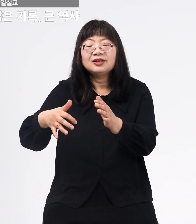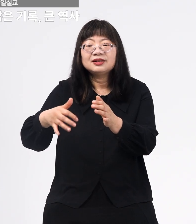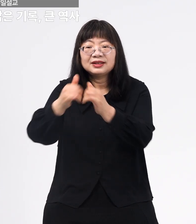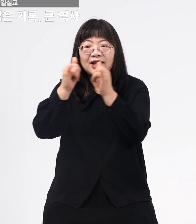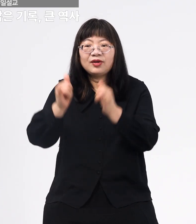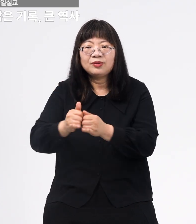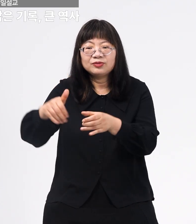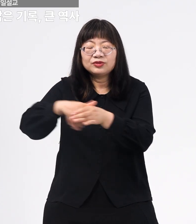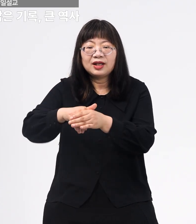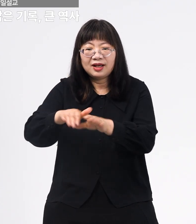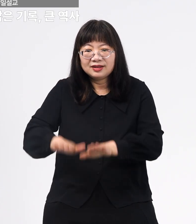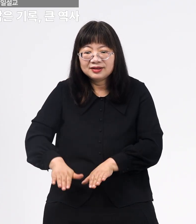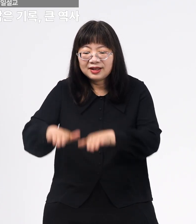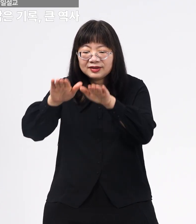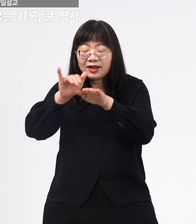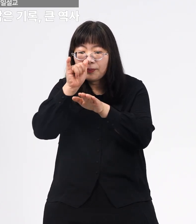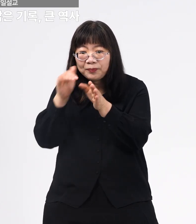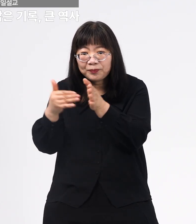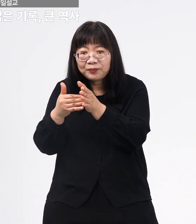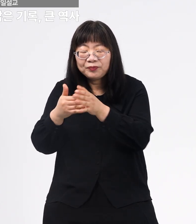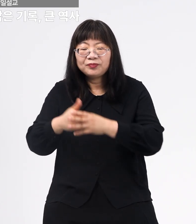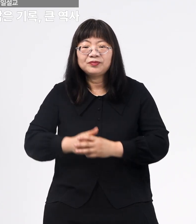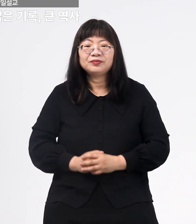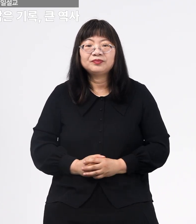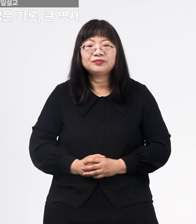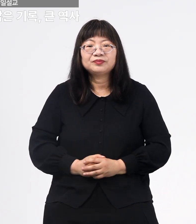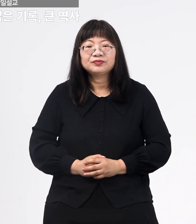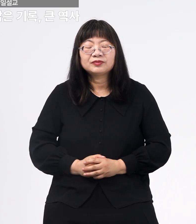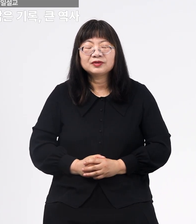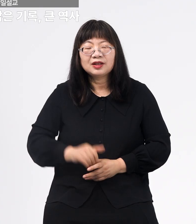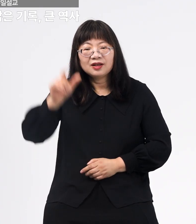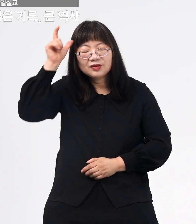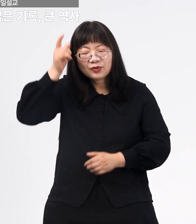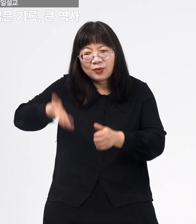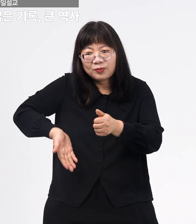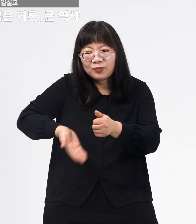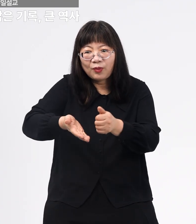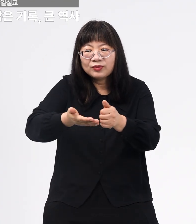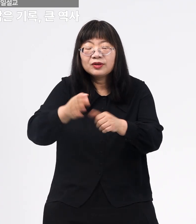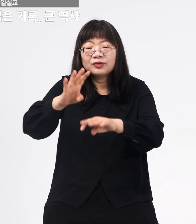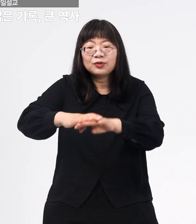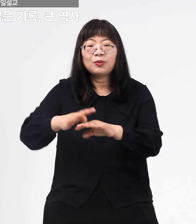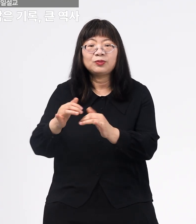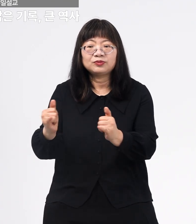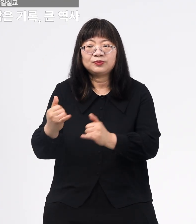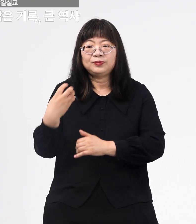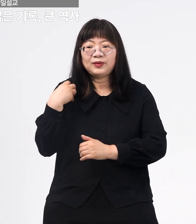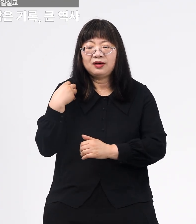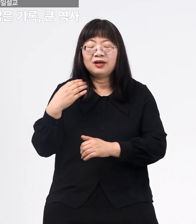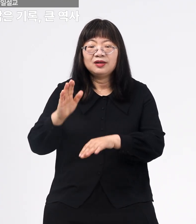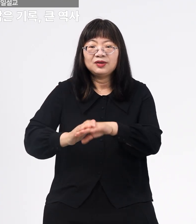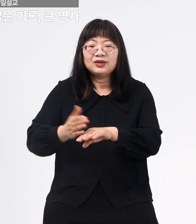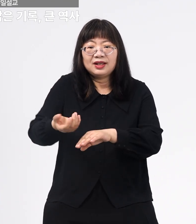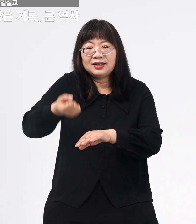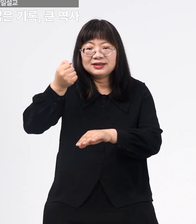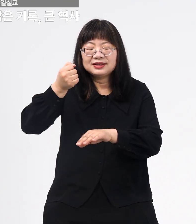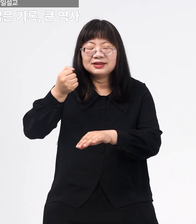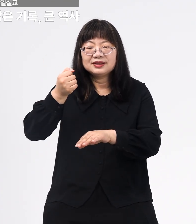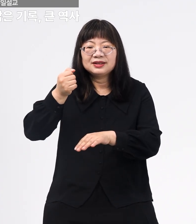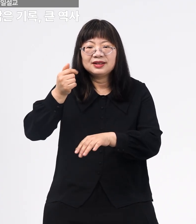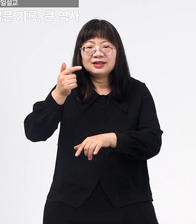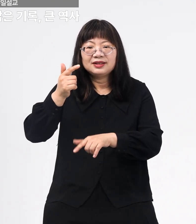있었고 그는 그냥 소 모는 농부 그리고 그 손에 들려진 막대기로